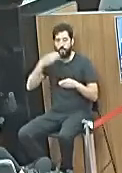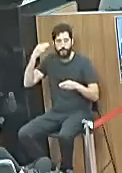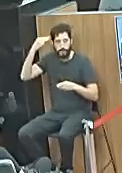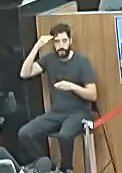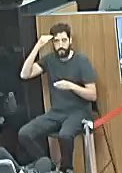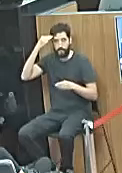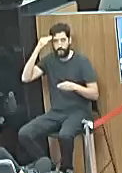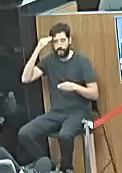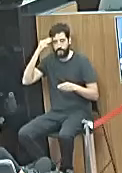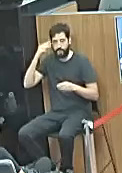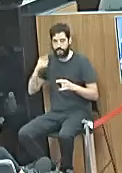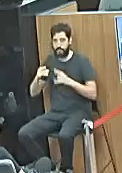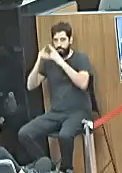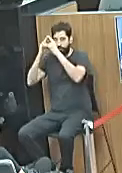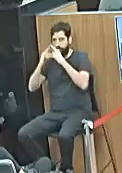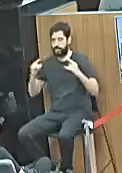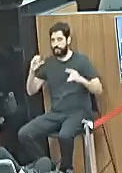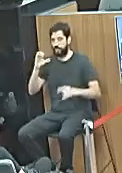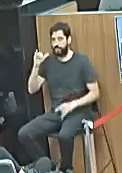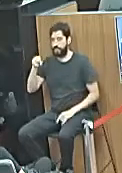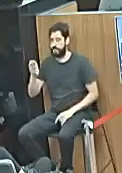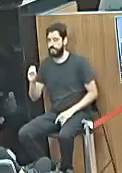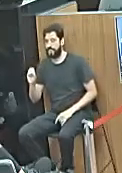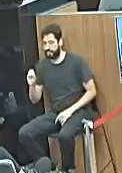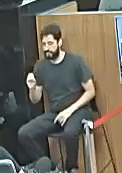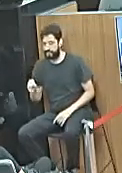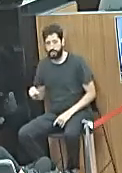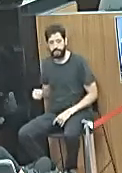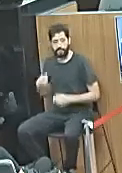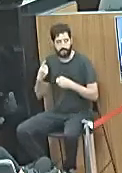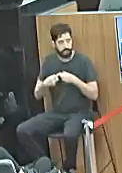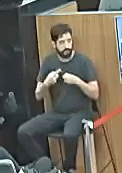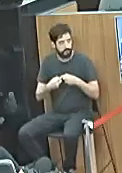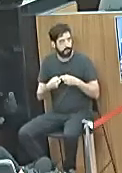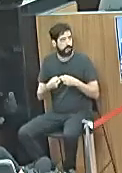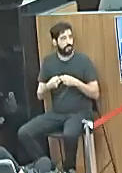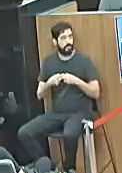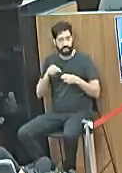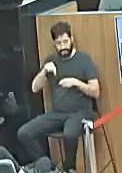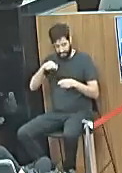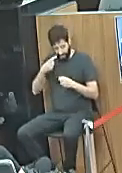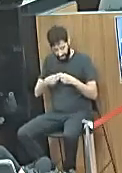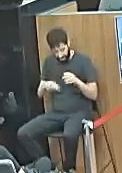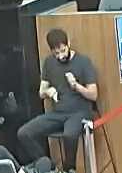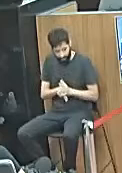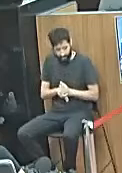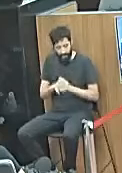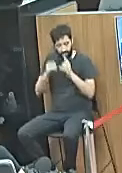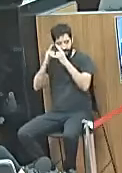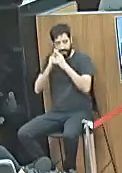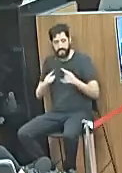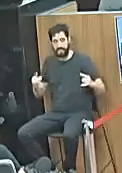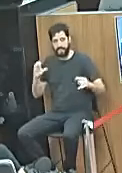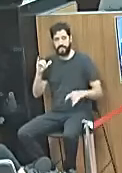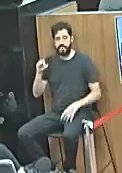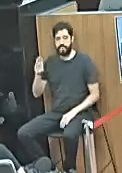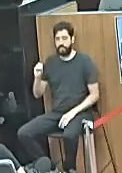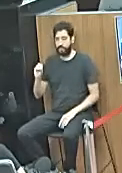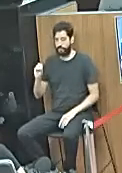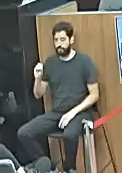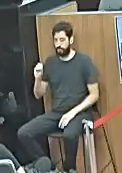no centro de referência do círculo cidade do circo localizado na antiga estação